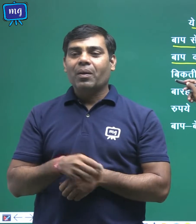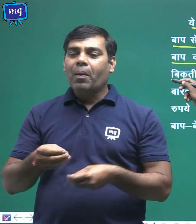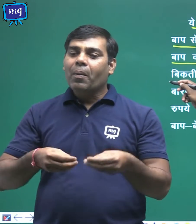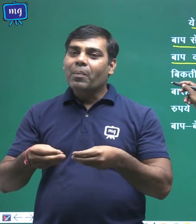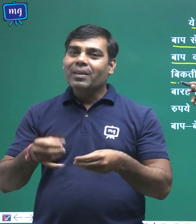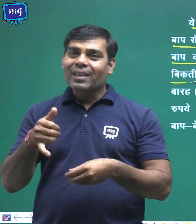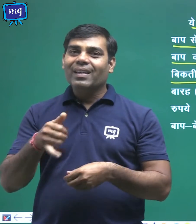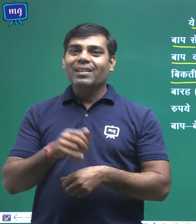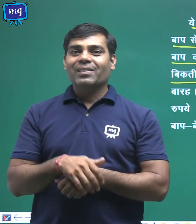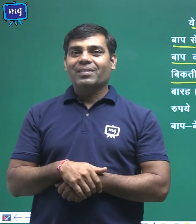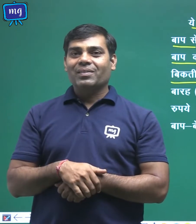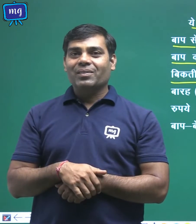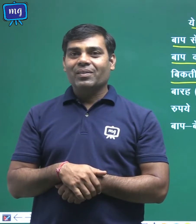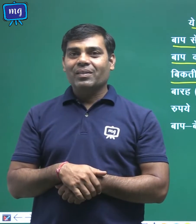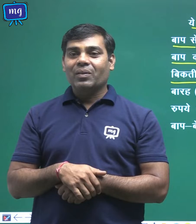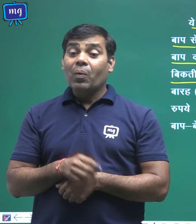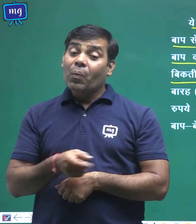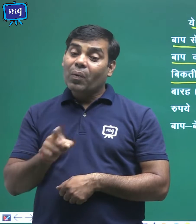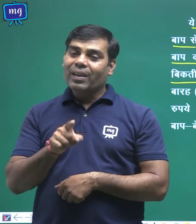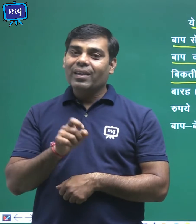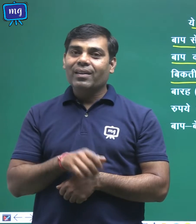बिकती है, वही